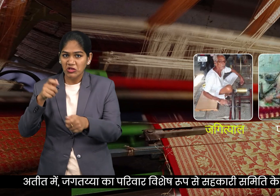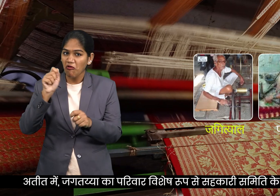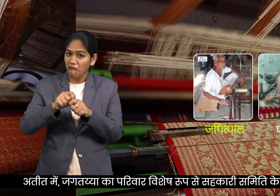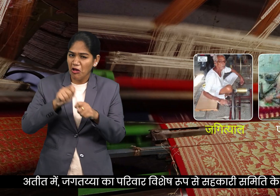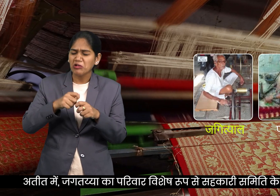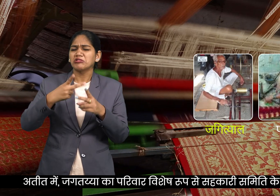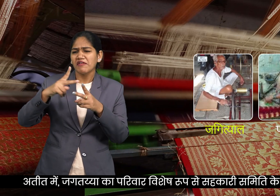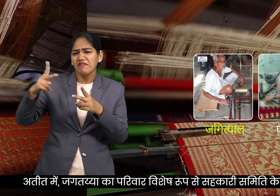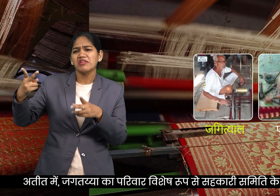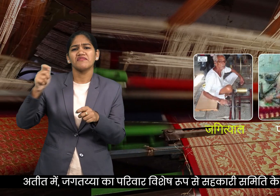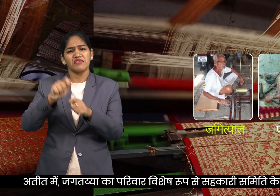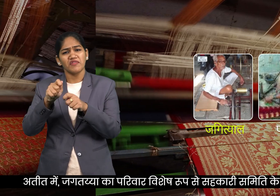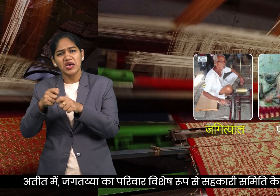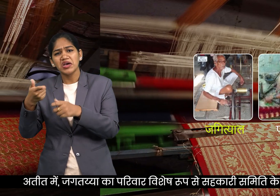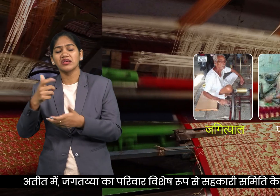बुनाई करता था।